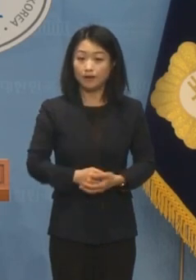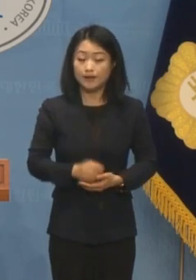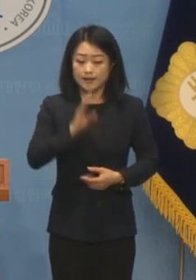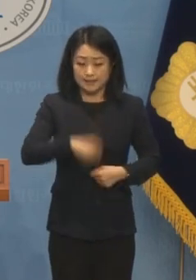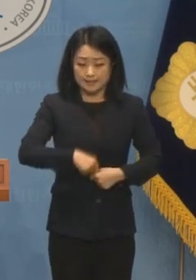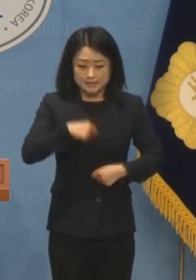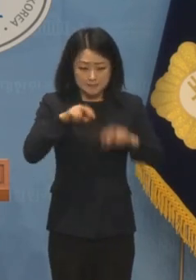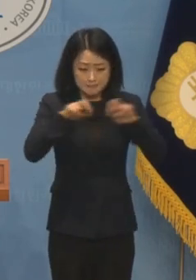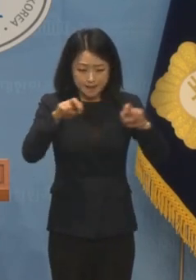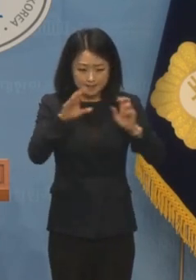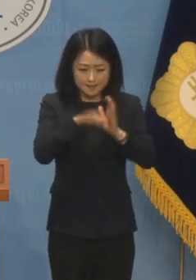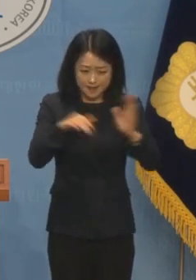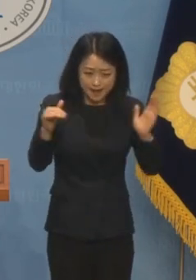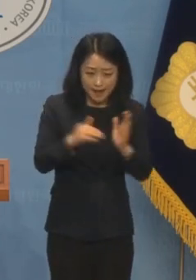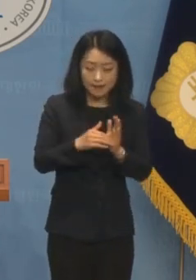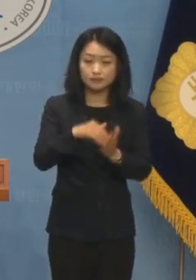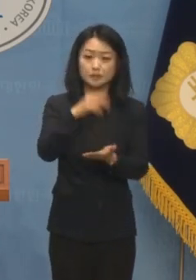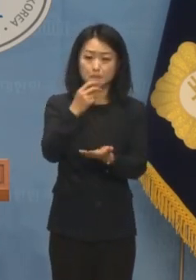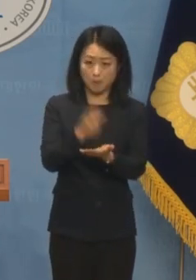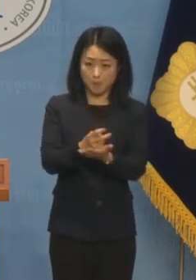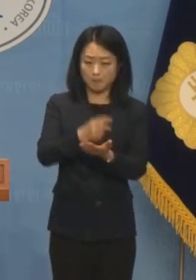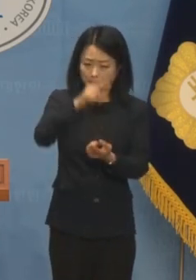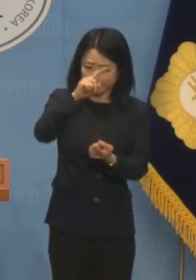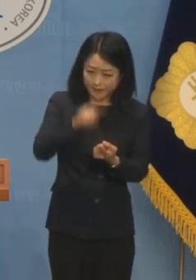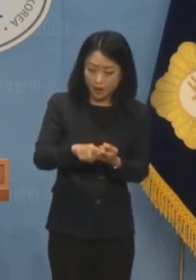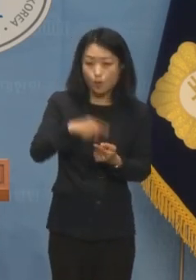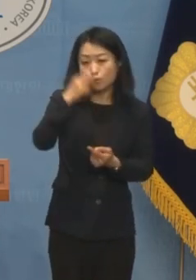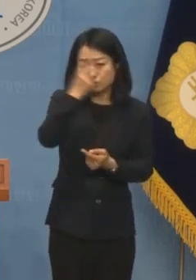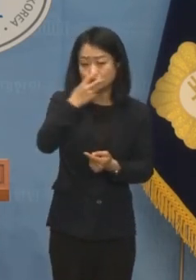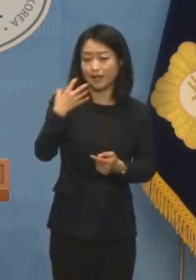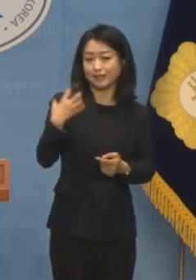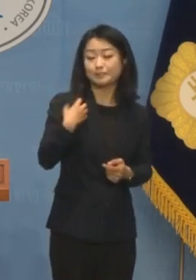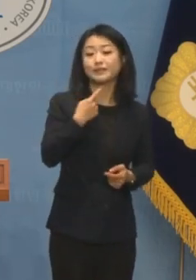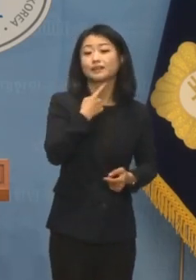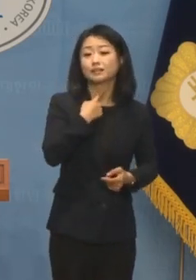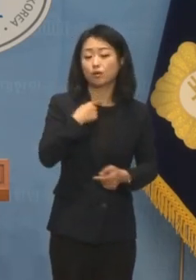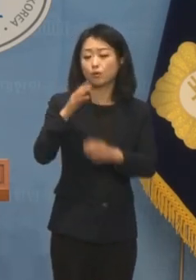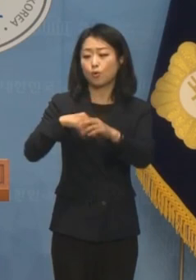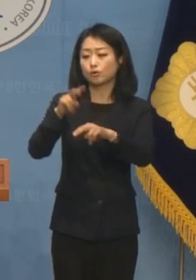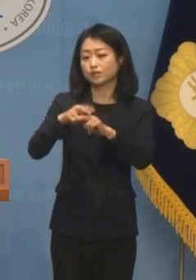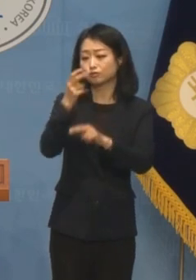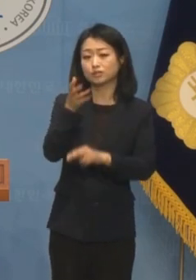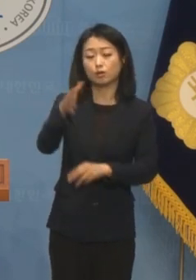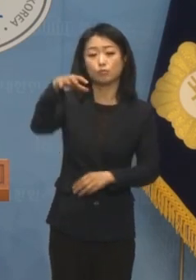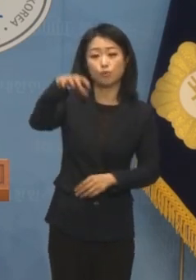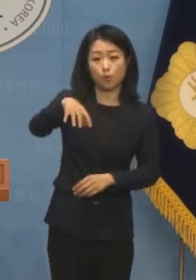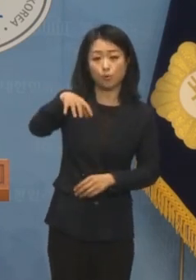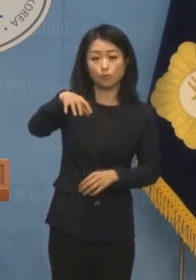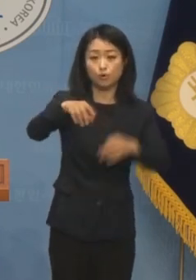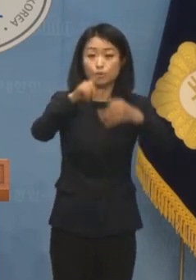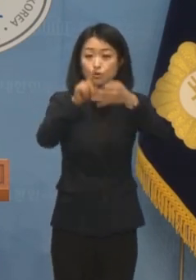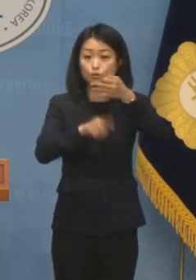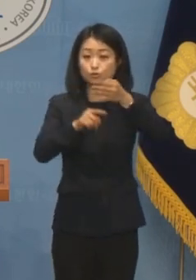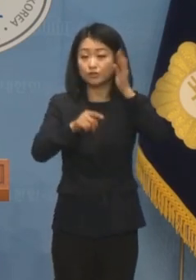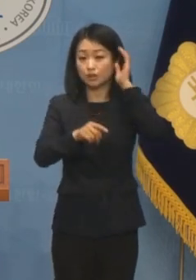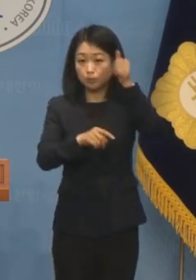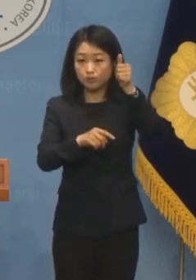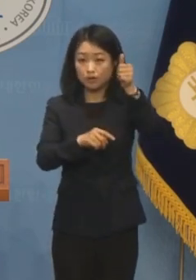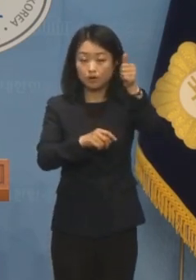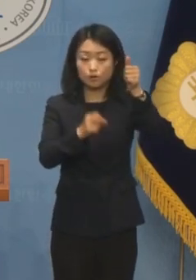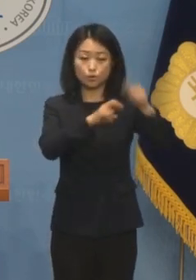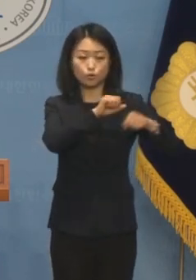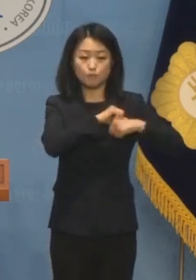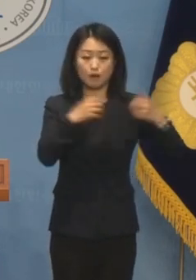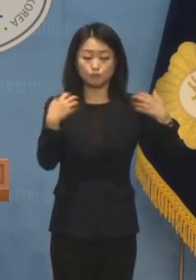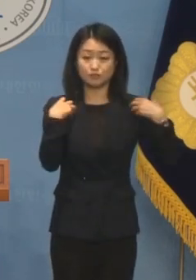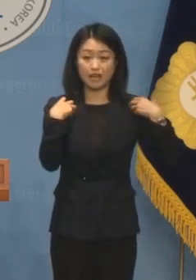진실을 파헤칠 때까지 법과 원칙에 따라 열심히 수사하겠다던 공수처는 윤석열 대통령과 이종섭 전 장관의